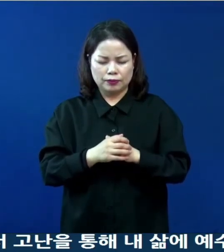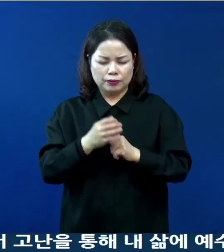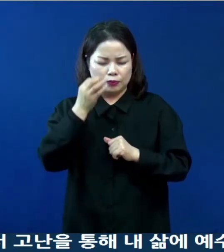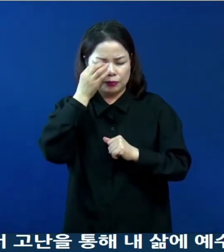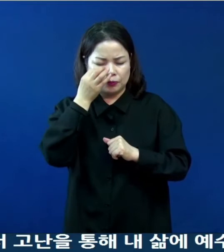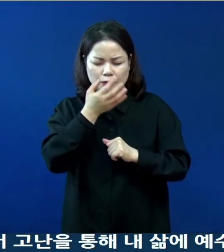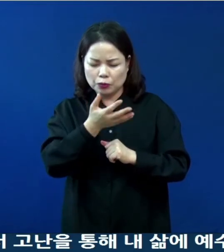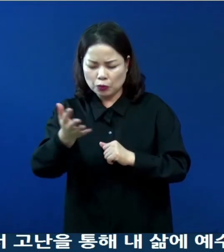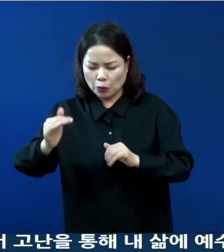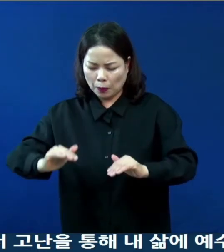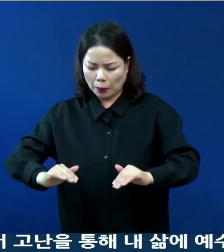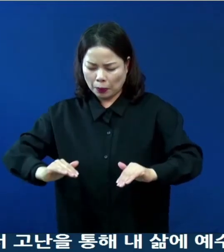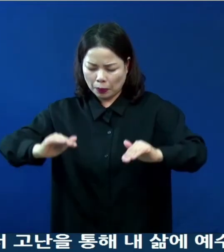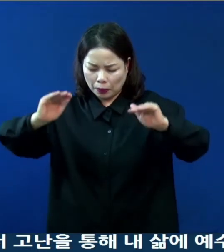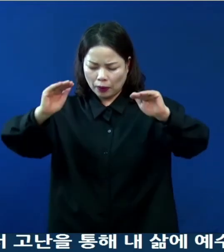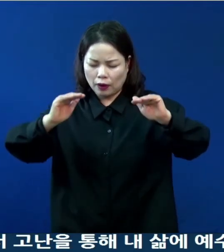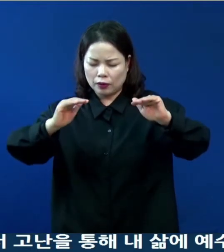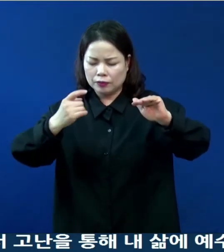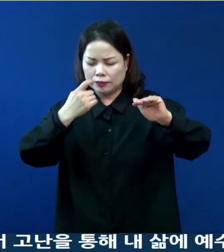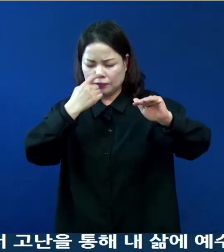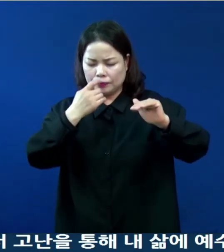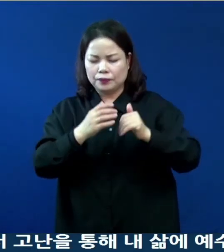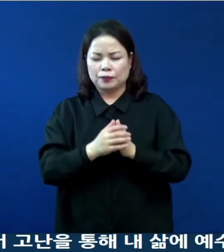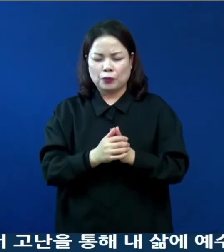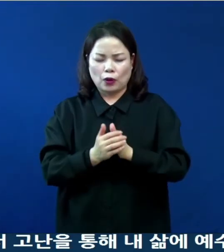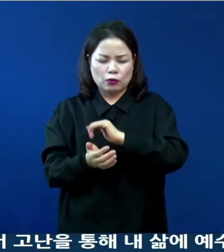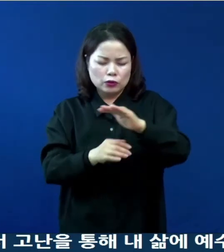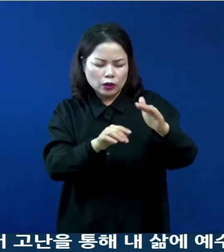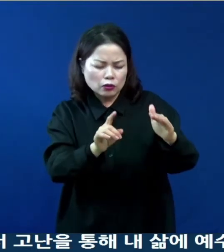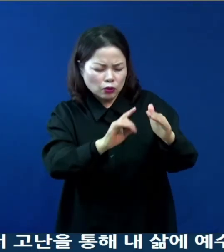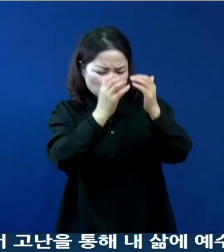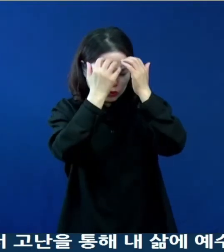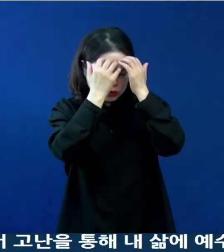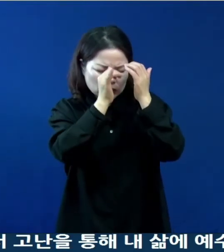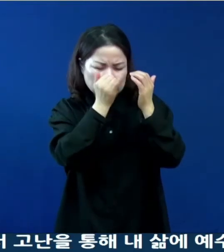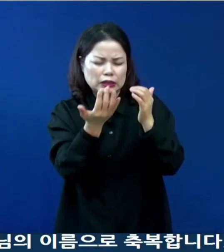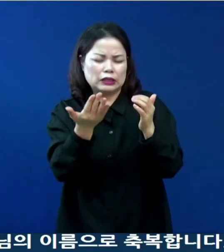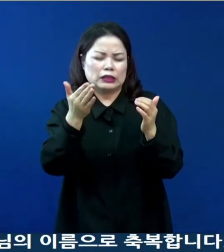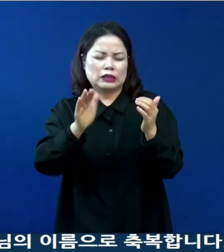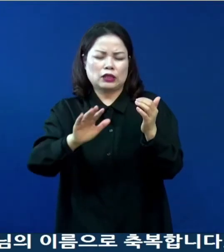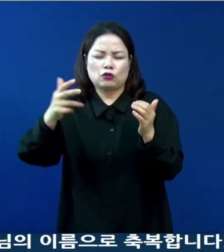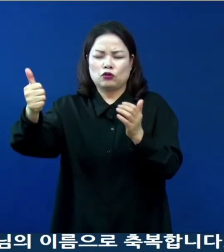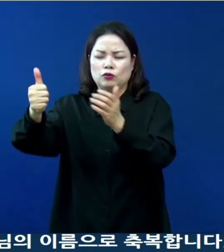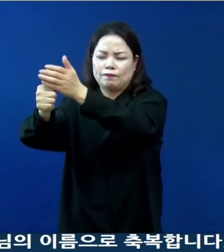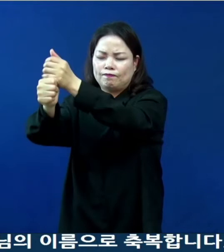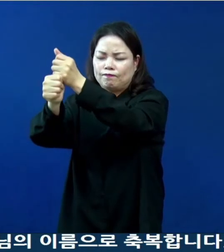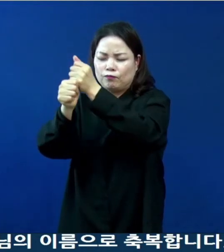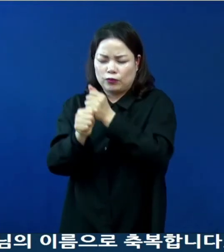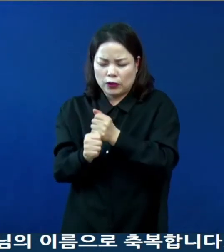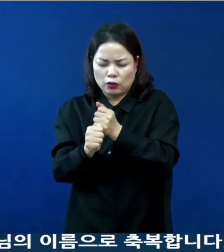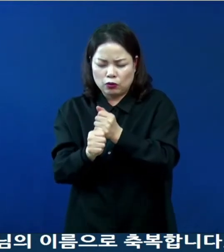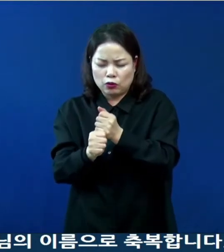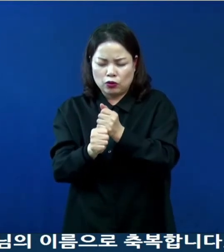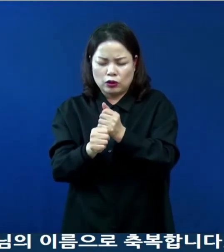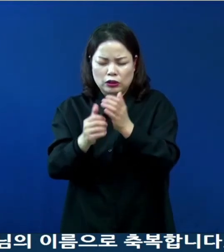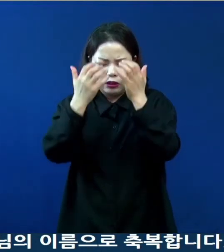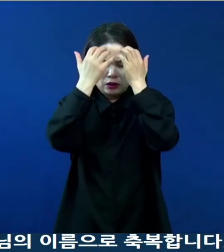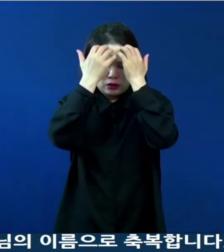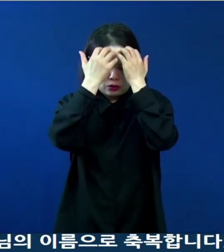보이게 하시고 성숙시게 하심을 배웠습니다. 우리 가운데 어떤 고난이 있을지라도 주님의 손을 꼭 붙들고 그